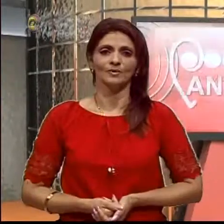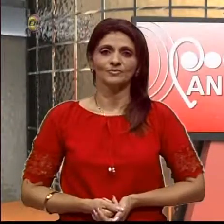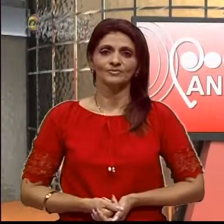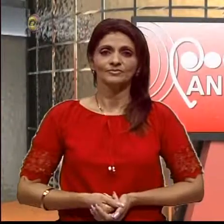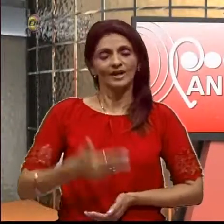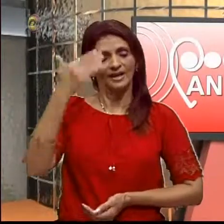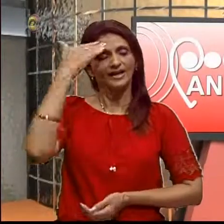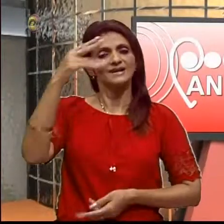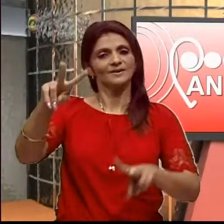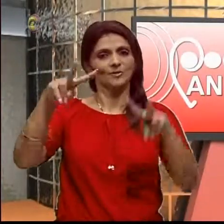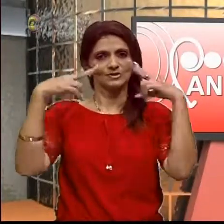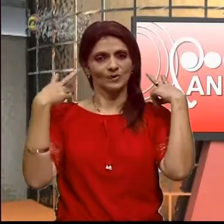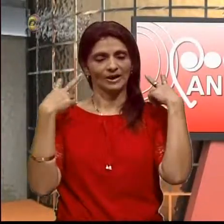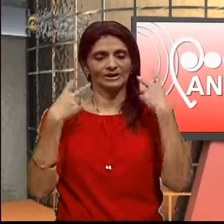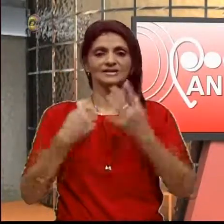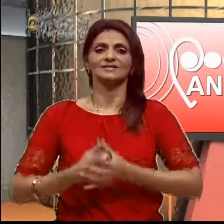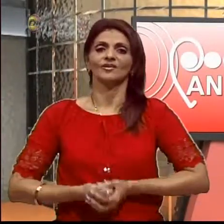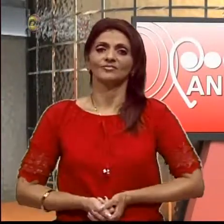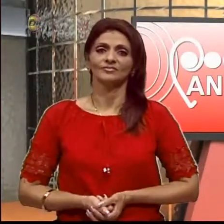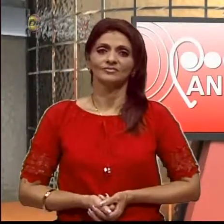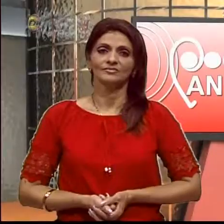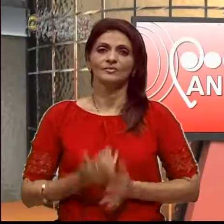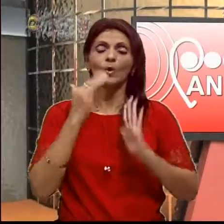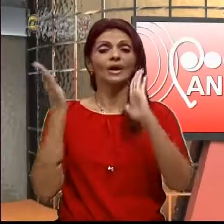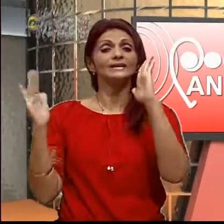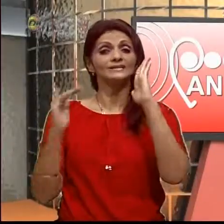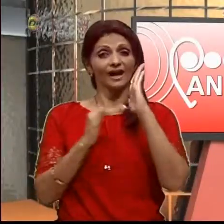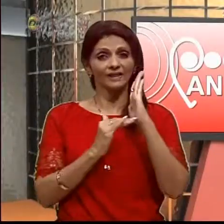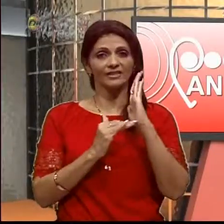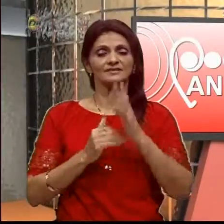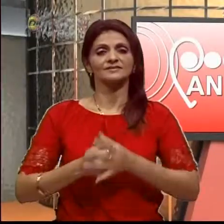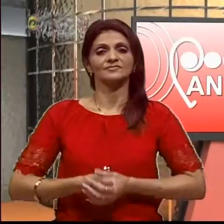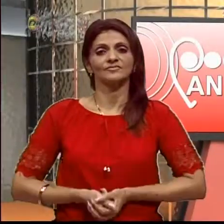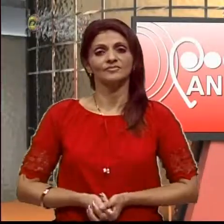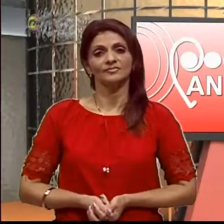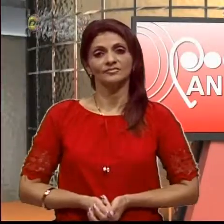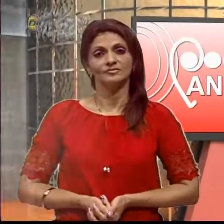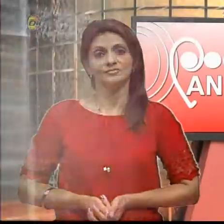Gracias por su atención y buenas tardes.